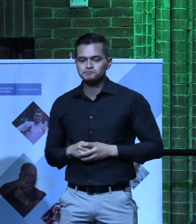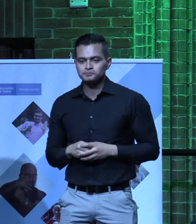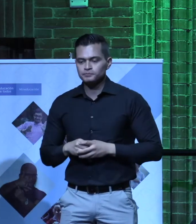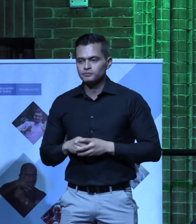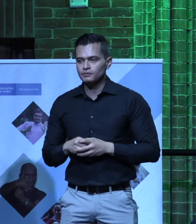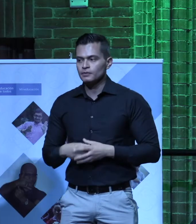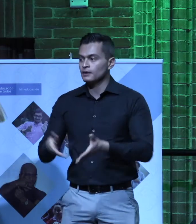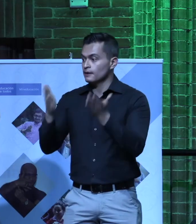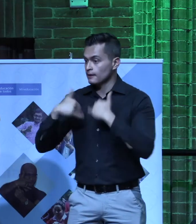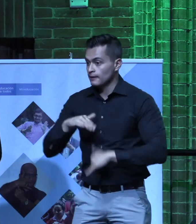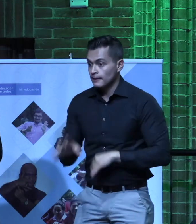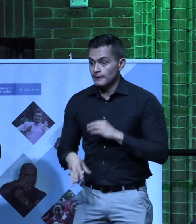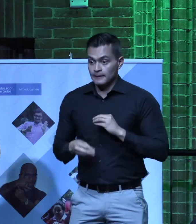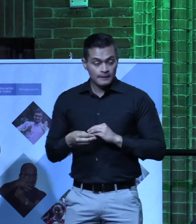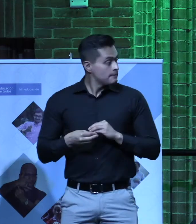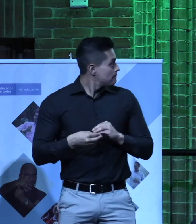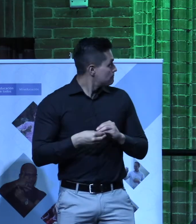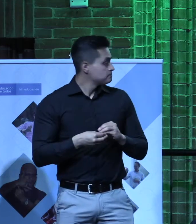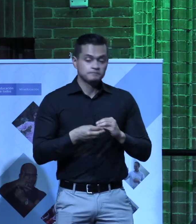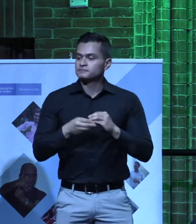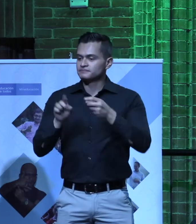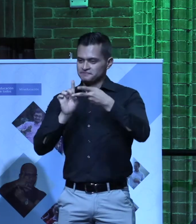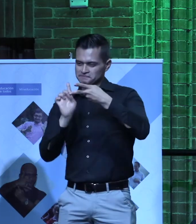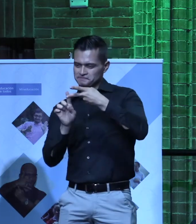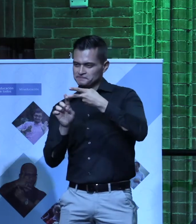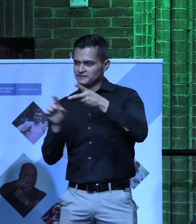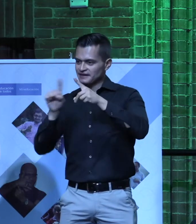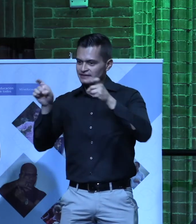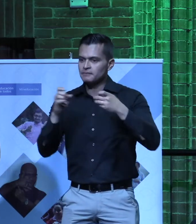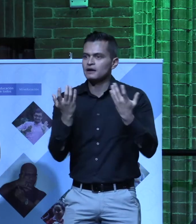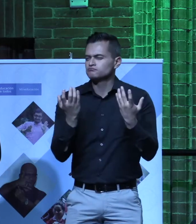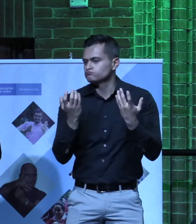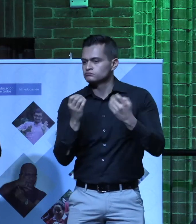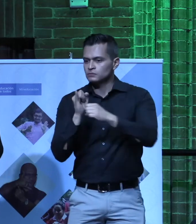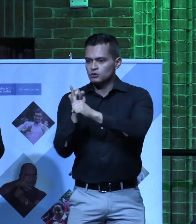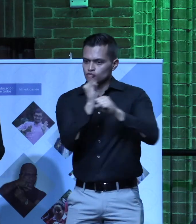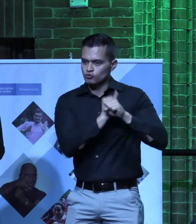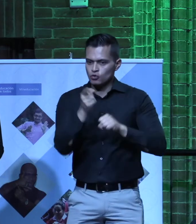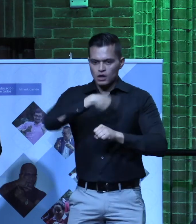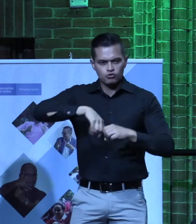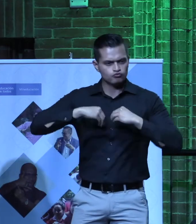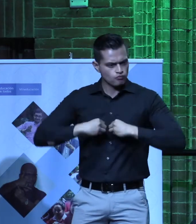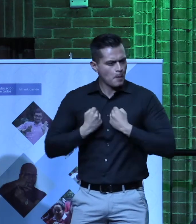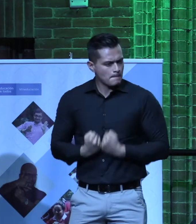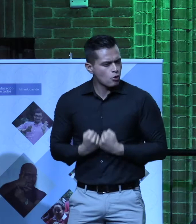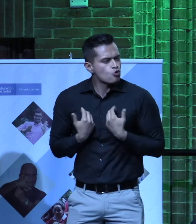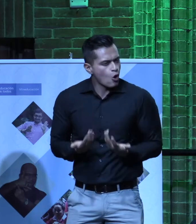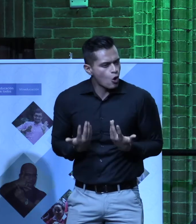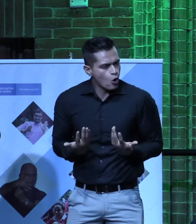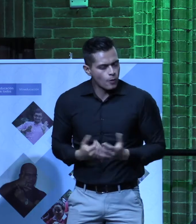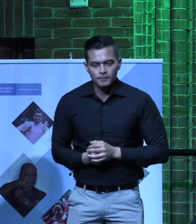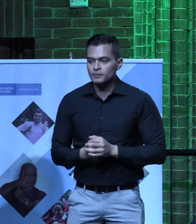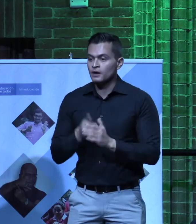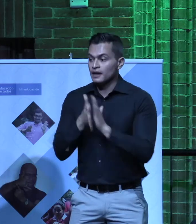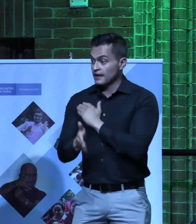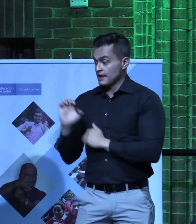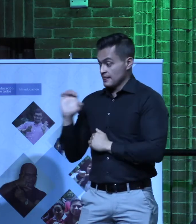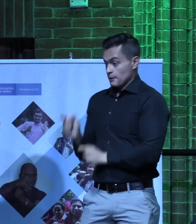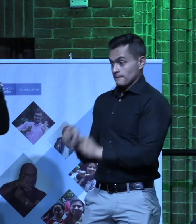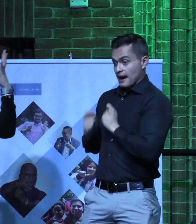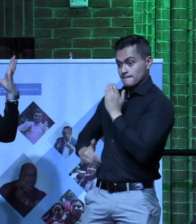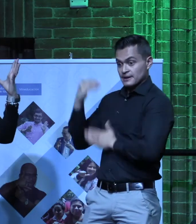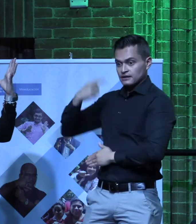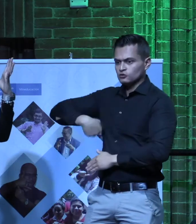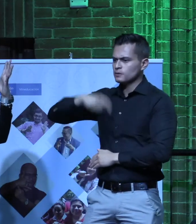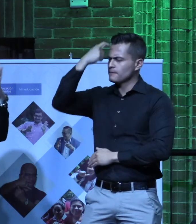Frente al siguiente componente, el fortalecimiento de capacidad institucional. En enero de este año definimos que teníamos que focalizar,